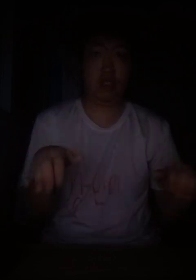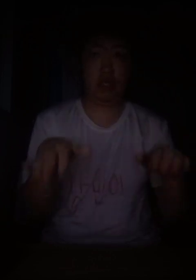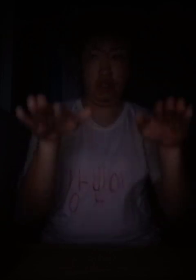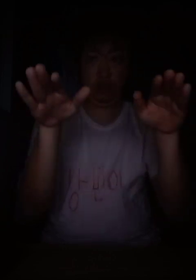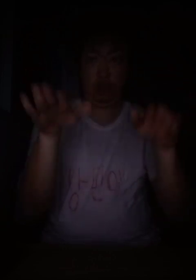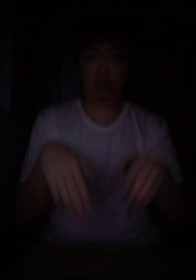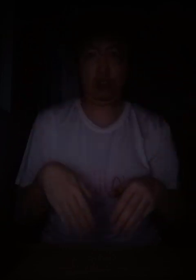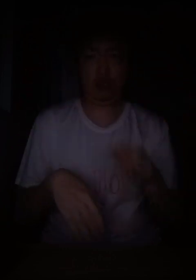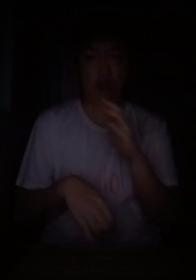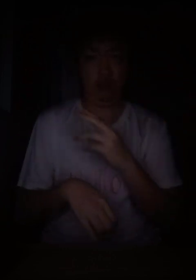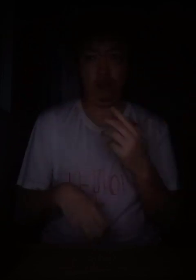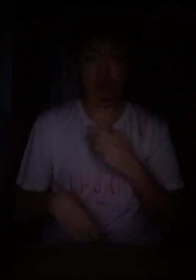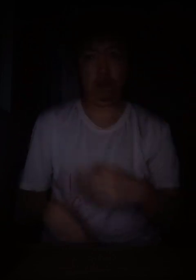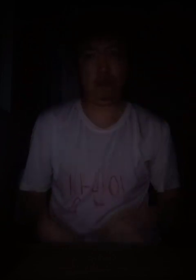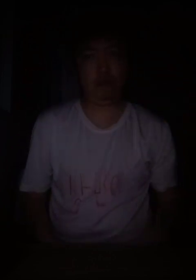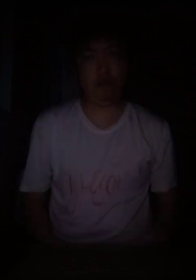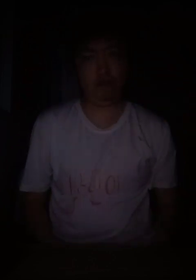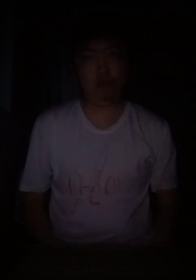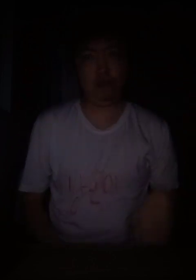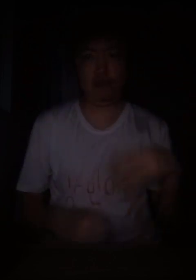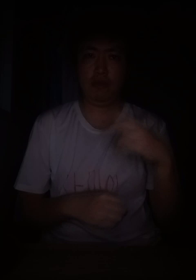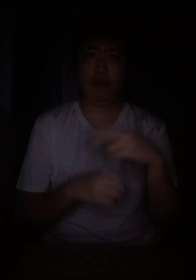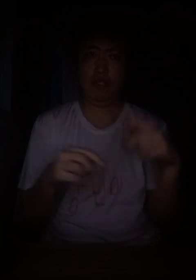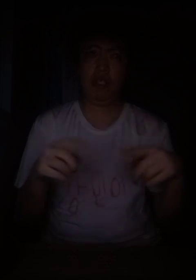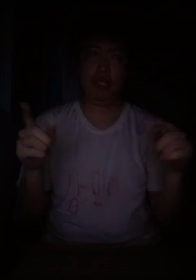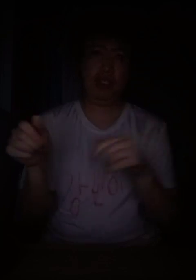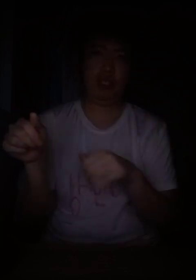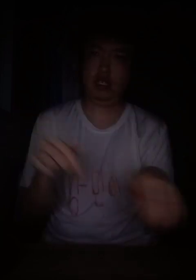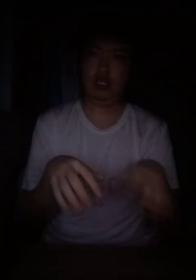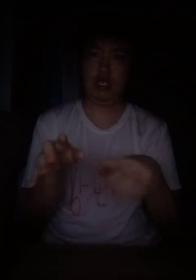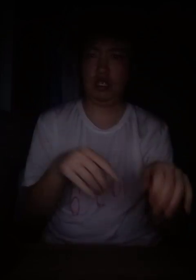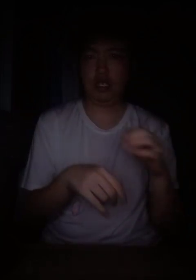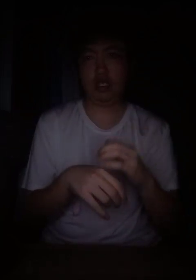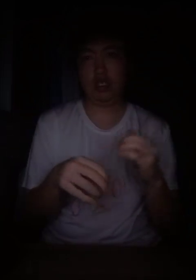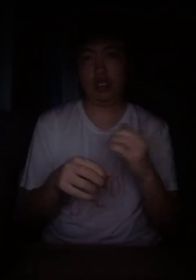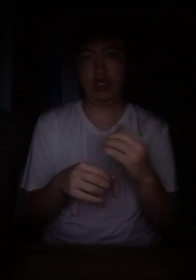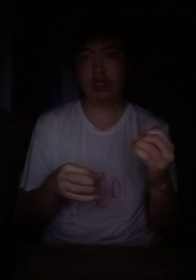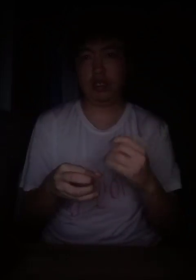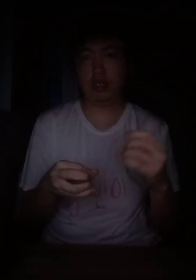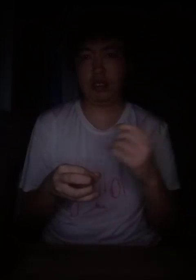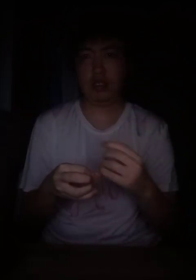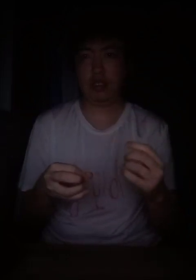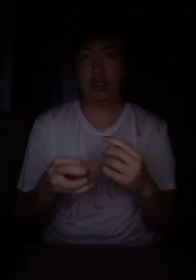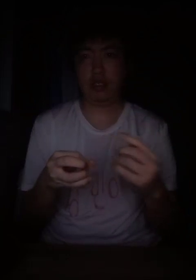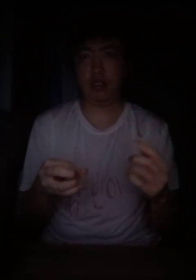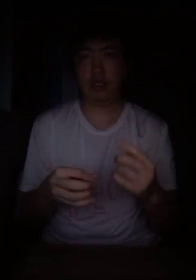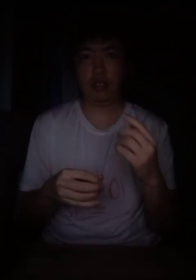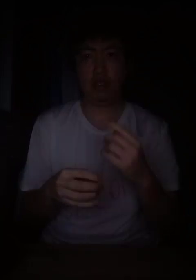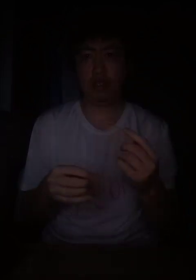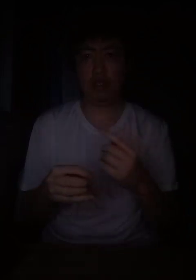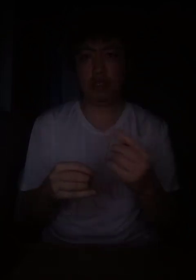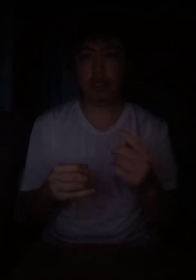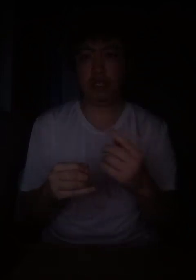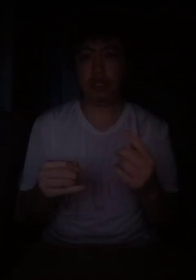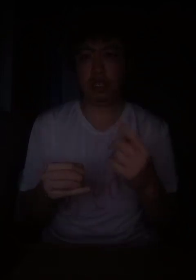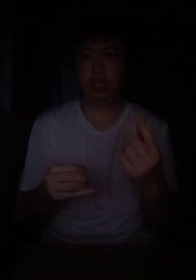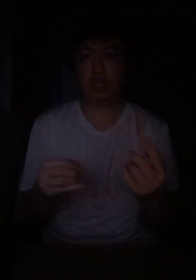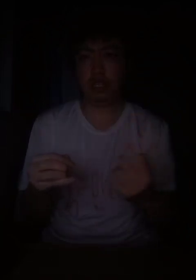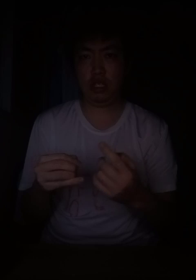있더라고요. 양수기로 한나절 물을 빼냈지만 주차장은 진입로만 보입니다. 안에 있는 차량 20여 대는 망가져 쓸